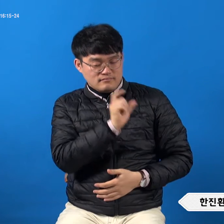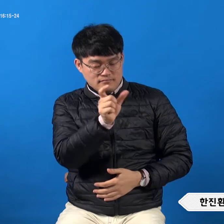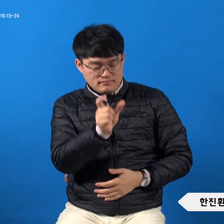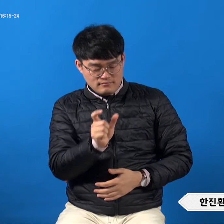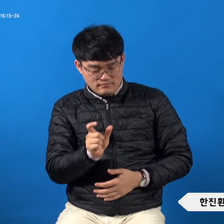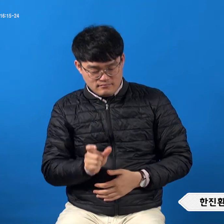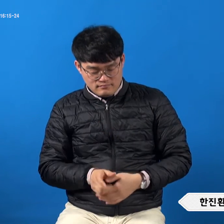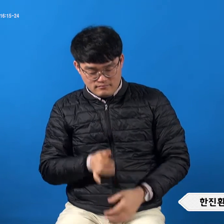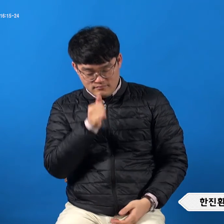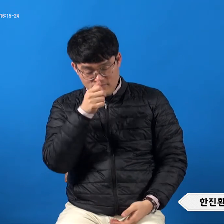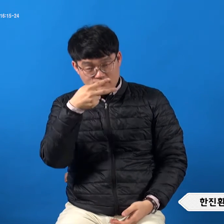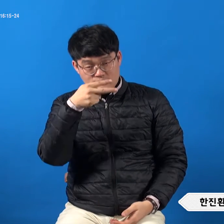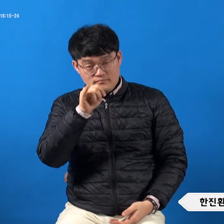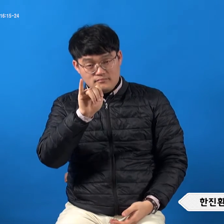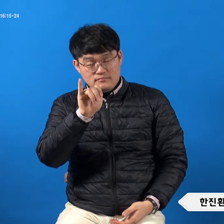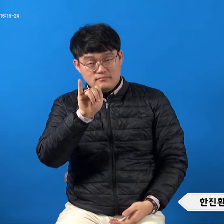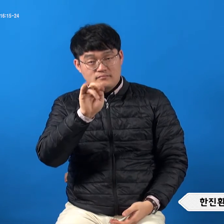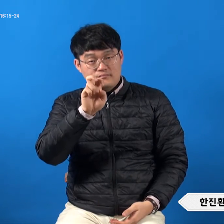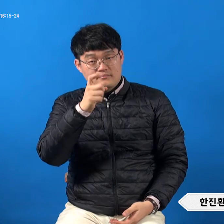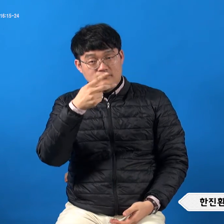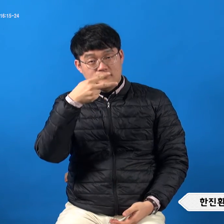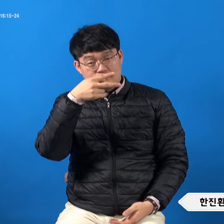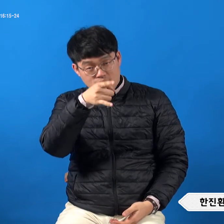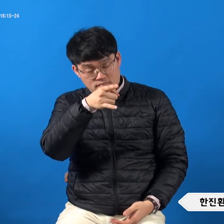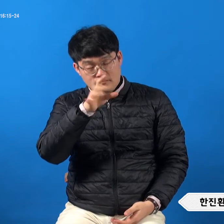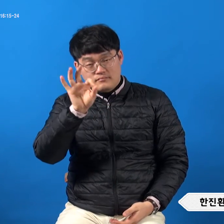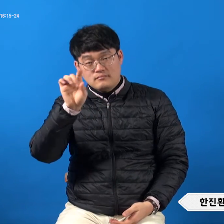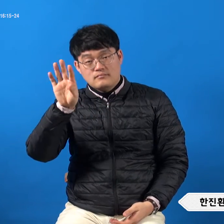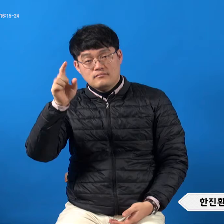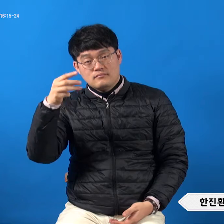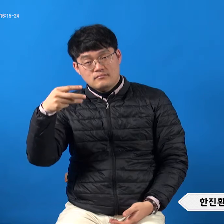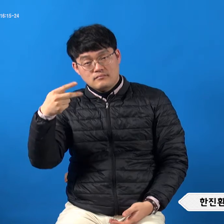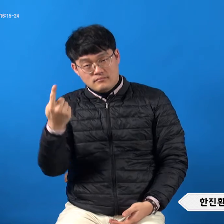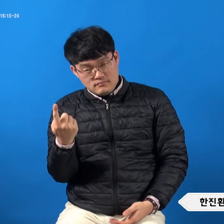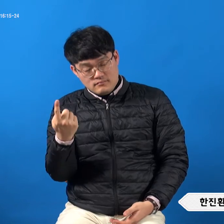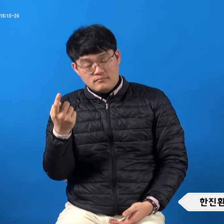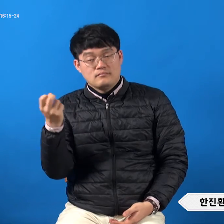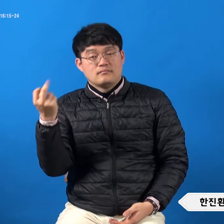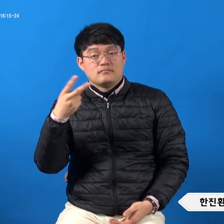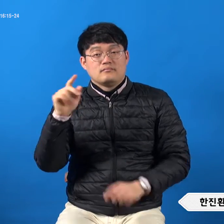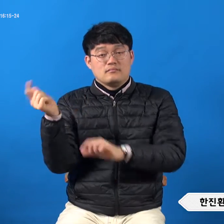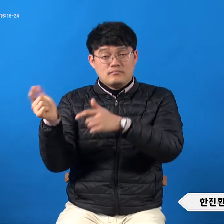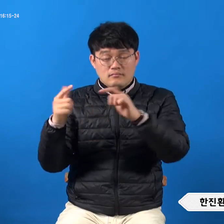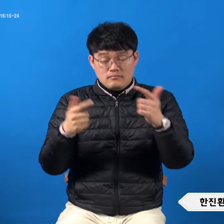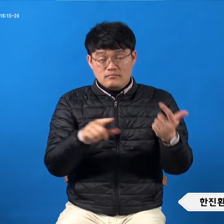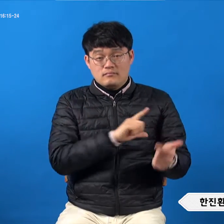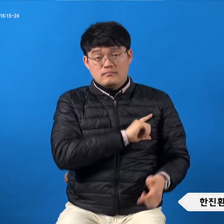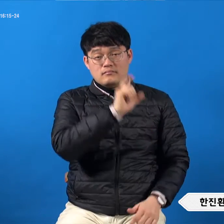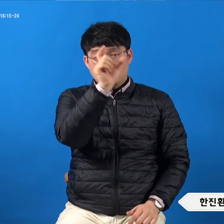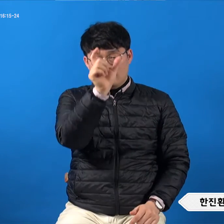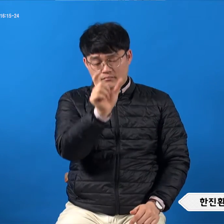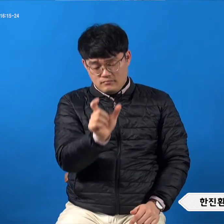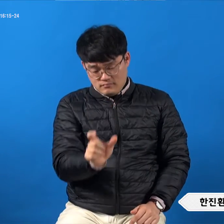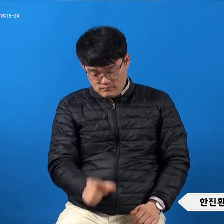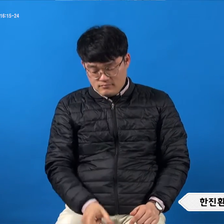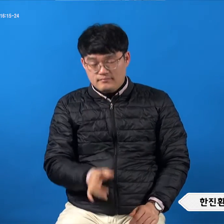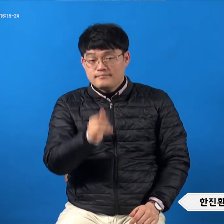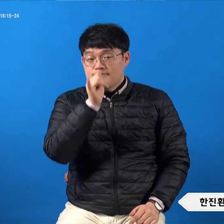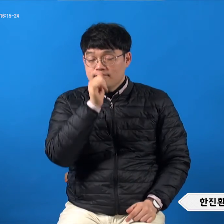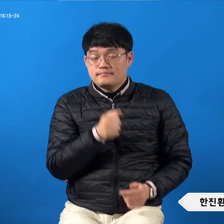아볼로, 스데바나, 부드나도, 아가이고, 아굴라, 브리스가 등등의 이름을